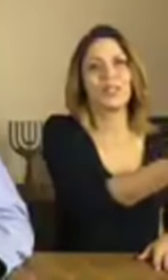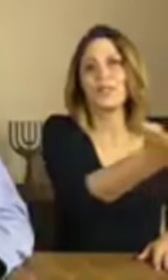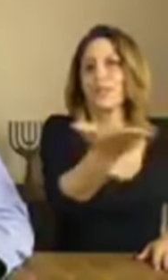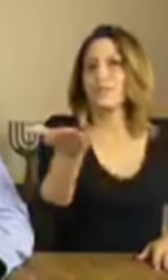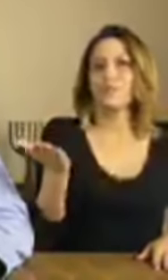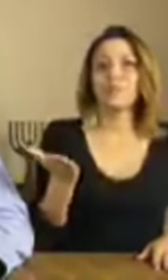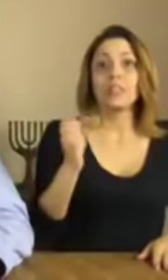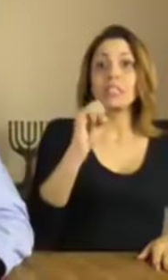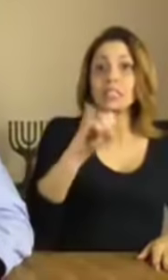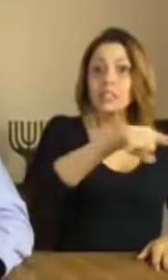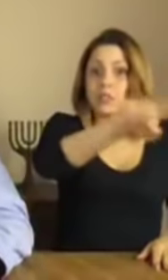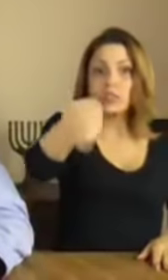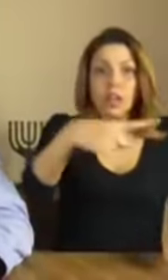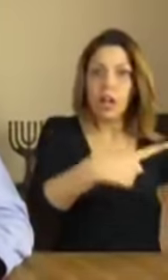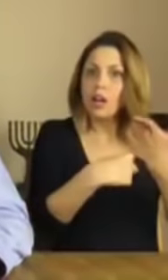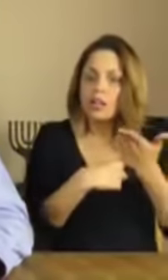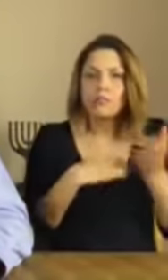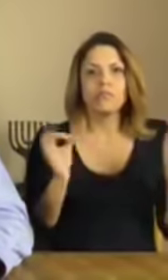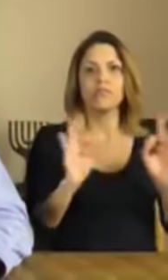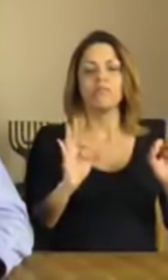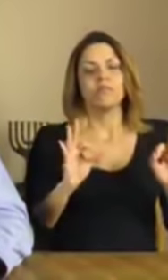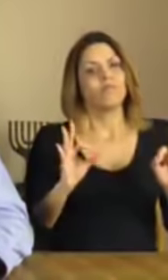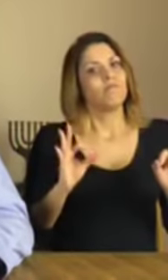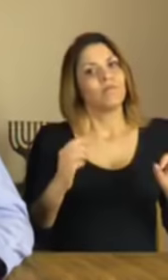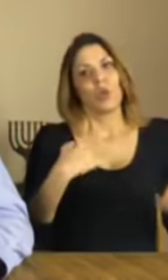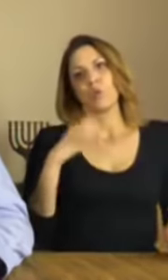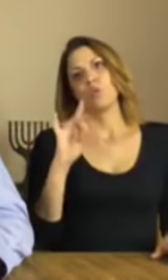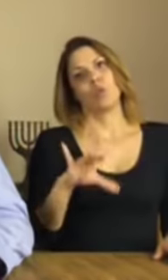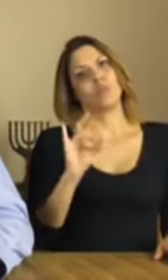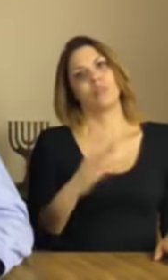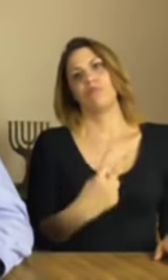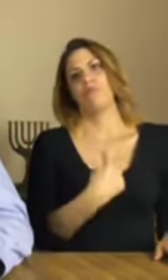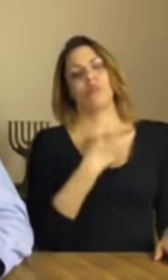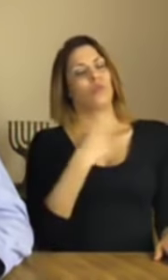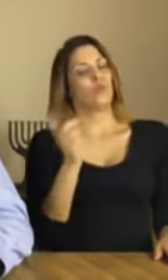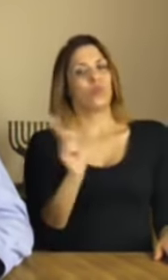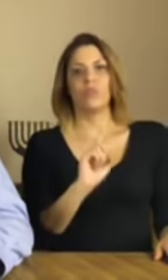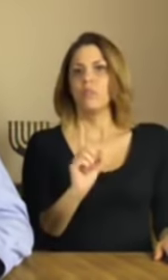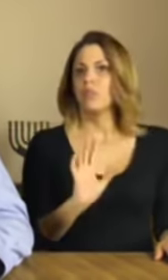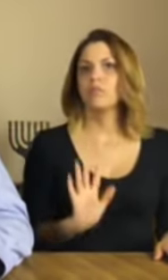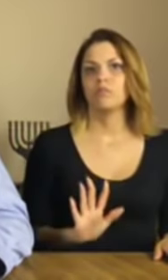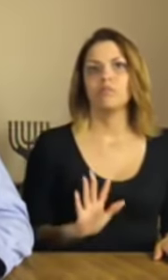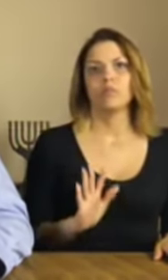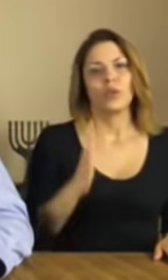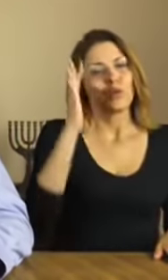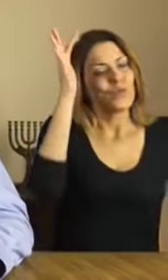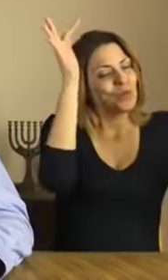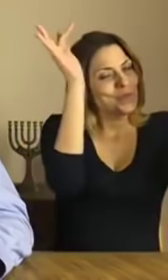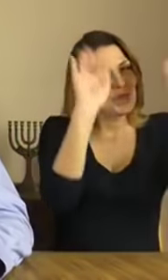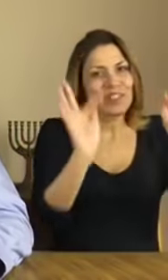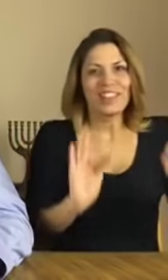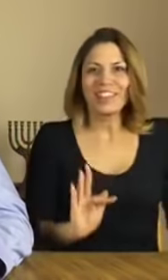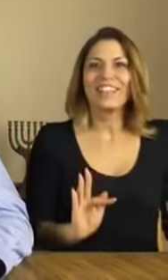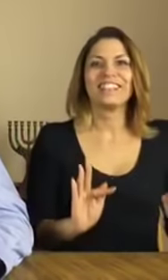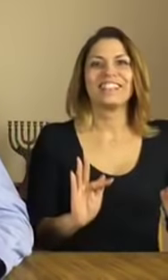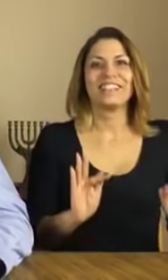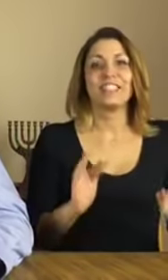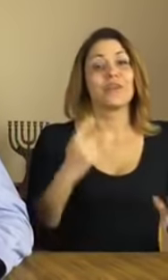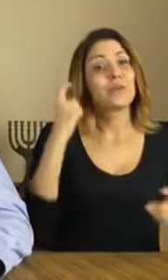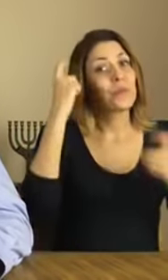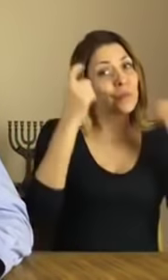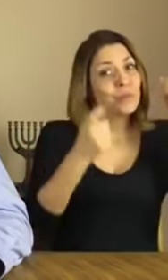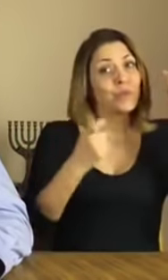se não fossem vocês repito não teria chegado é essa situação estou muito feliz por um lado e muito